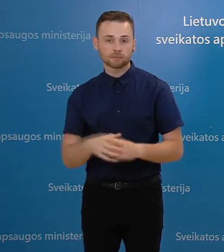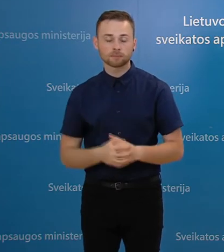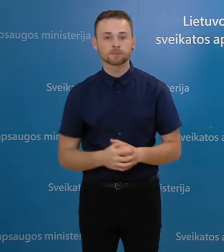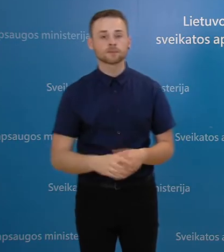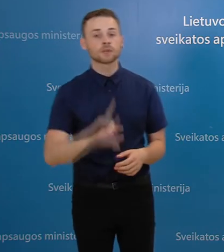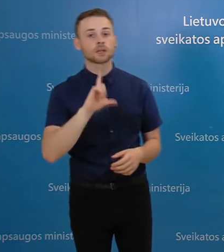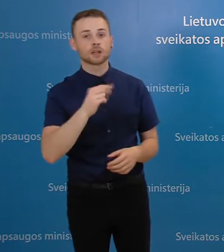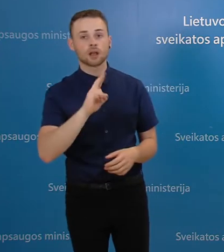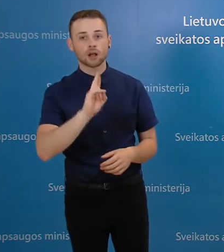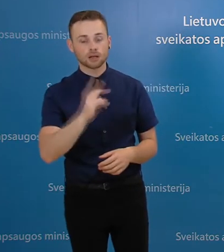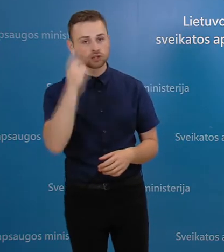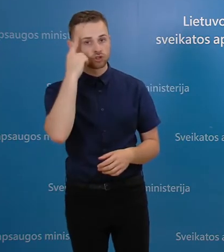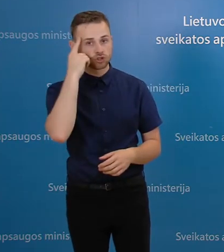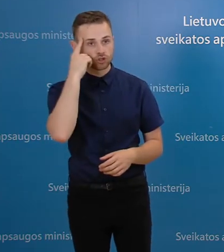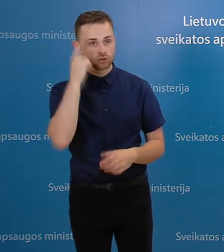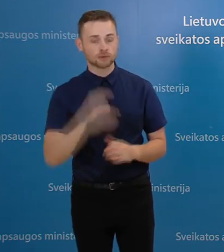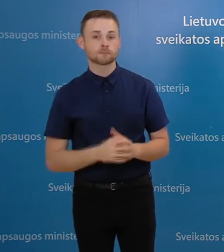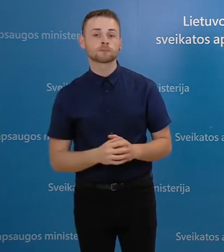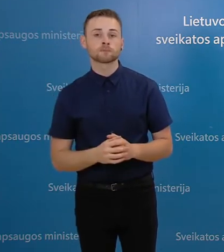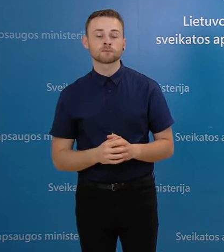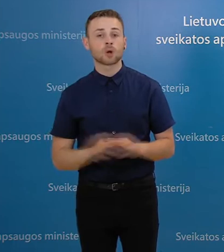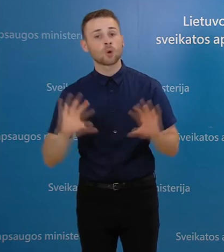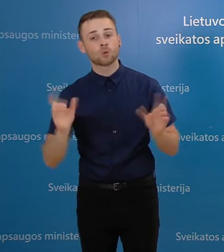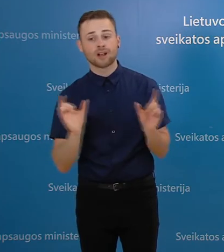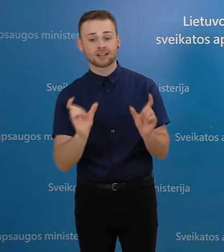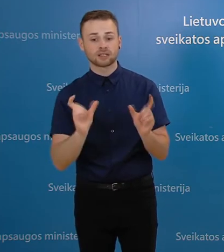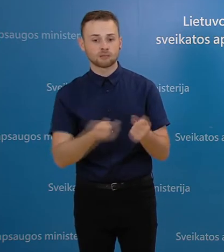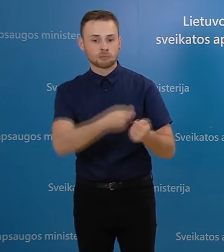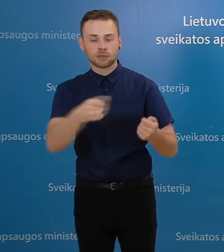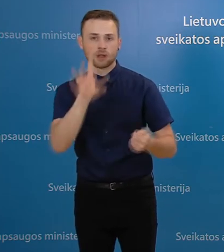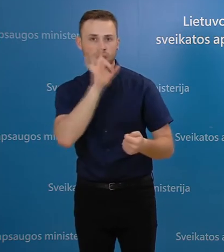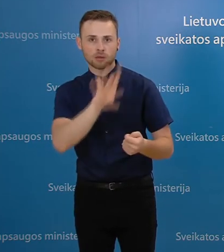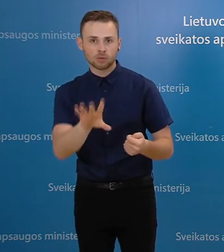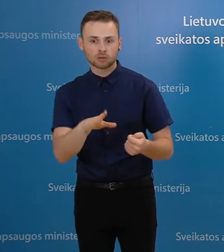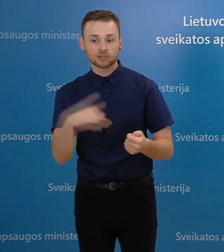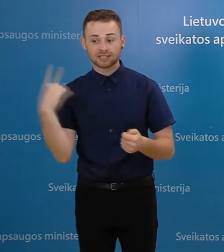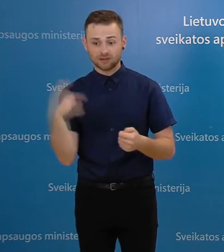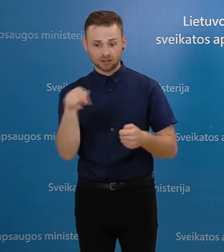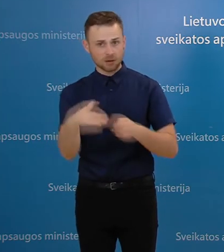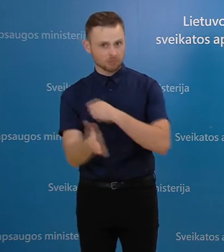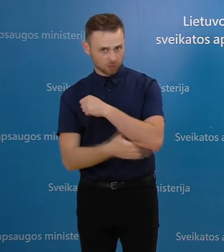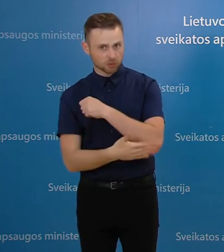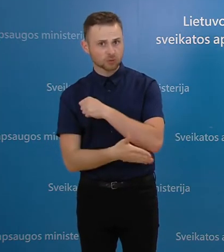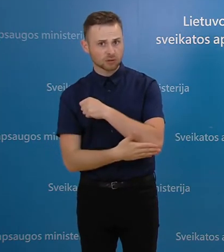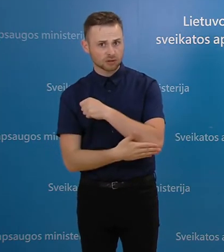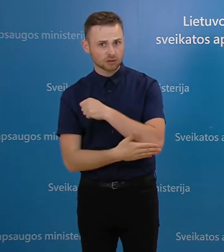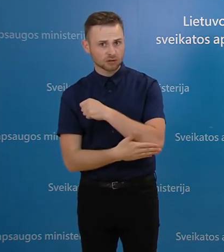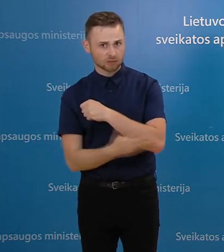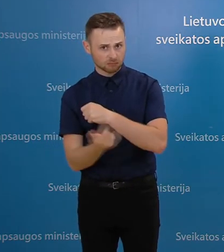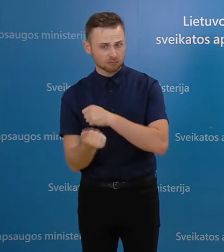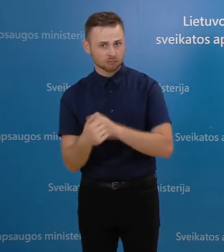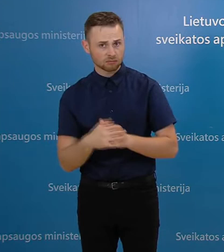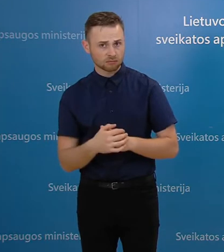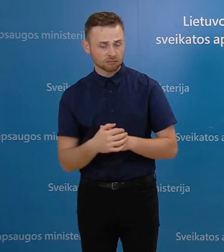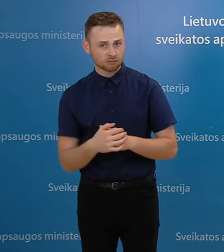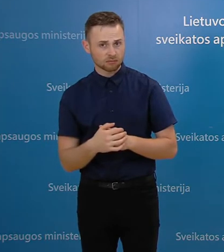LNK žinios, Eglė Šantaraitė, jei karantinas nebus pratestas, vadinasi, ši savaitė bus paskutinė, kai gyvename juo. Tad